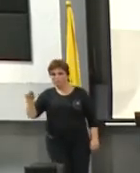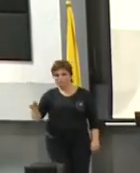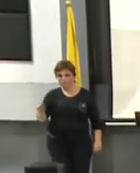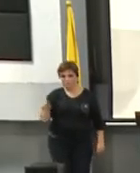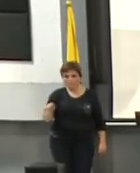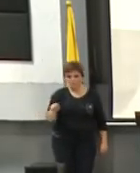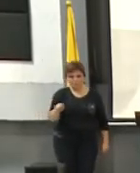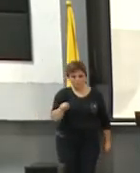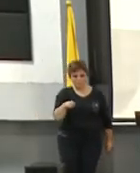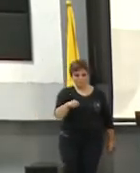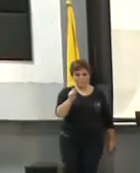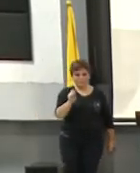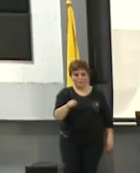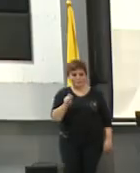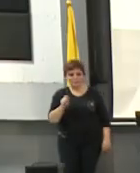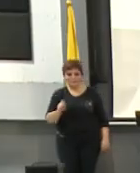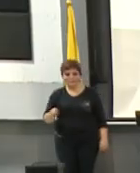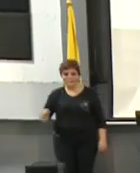aquí